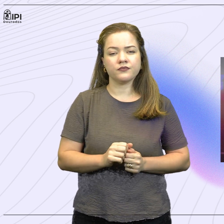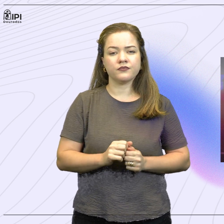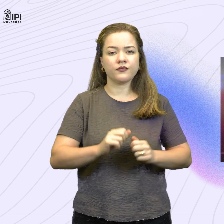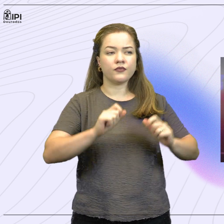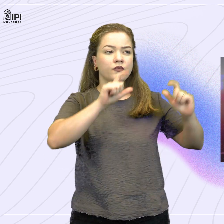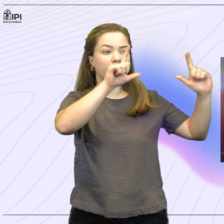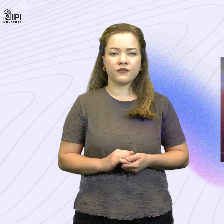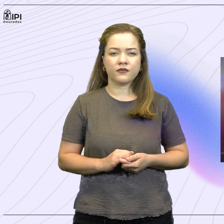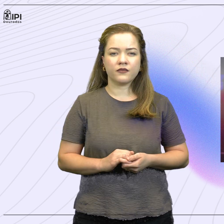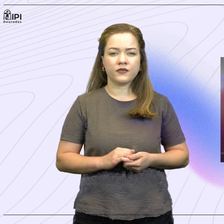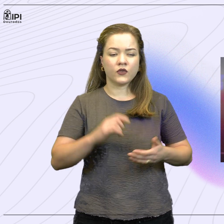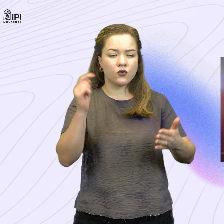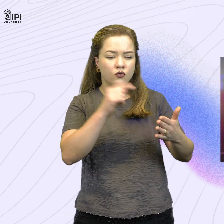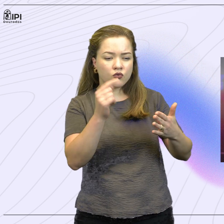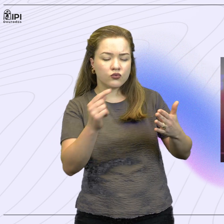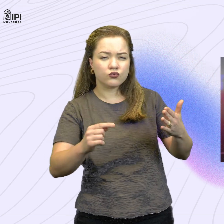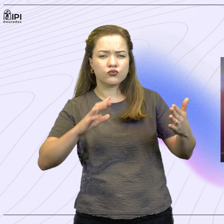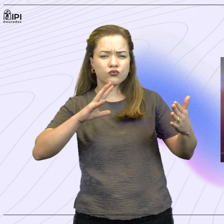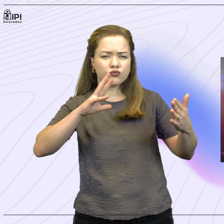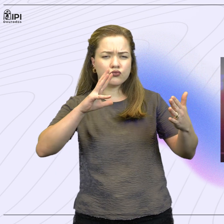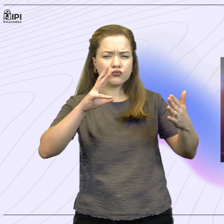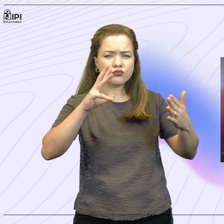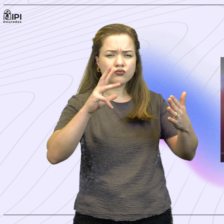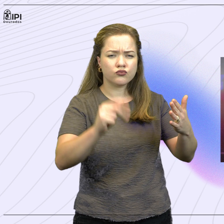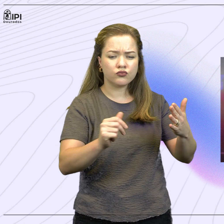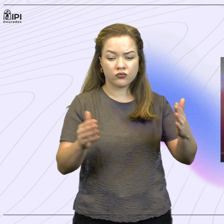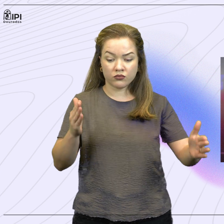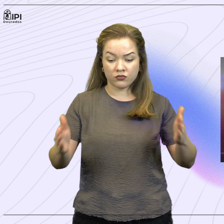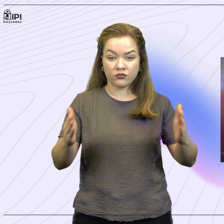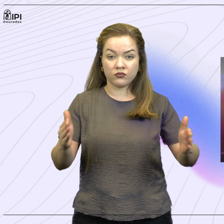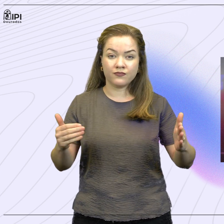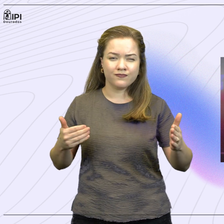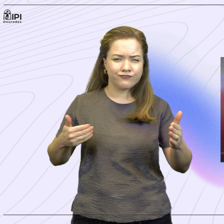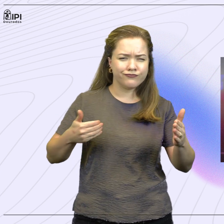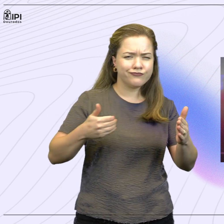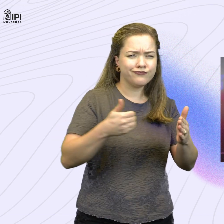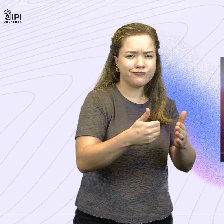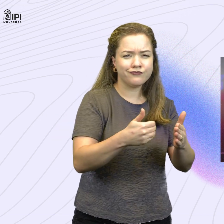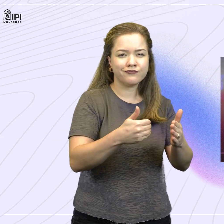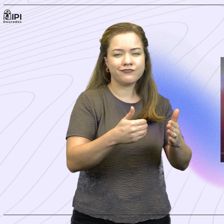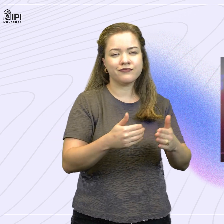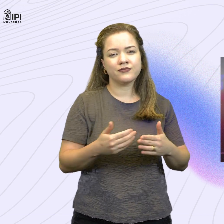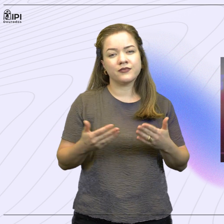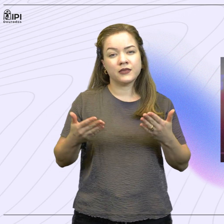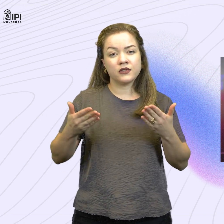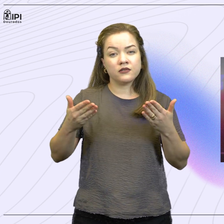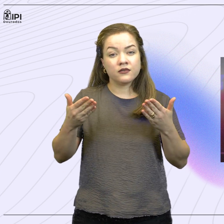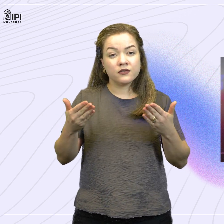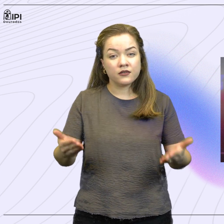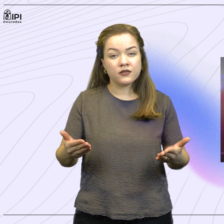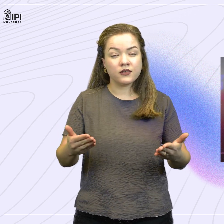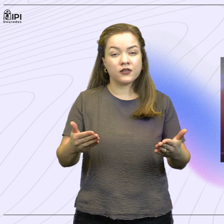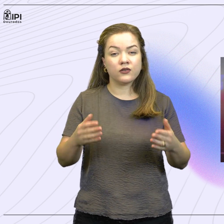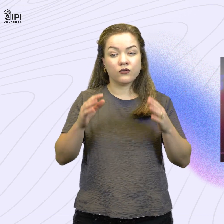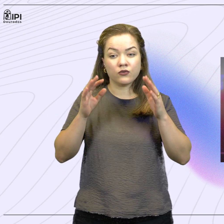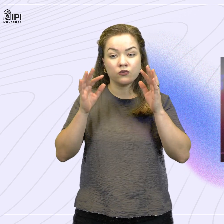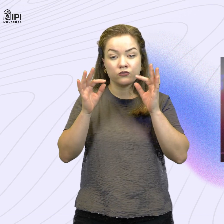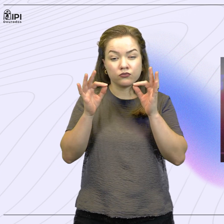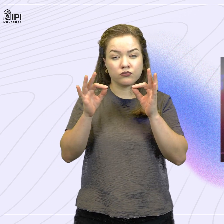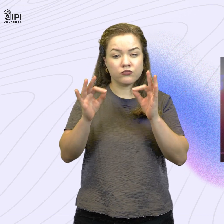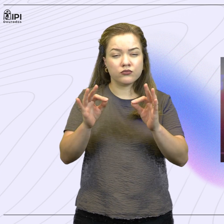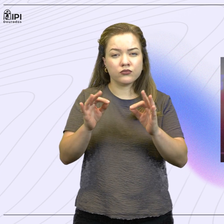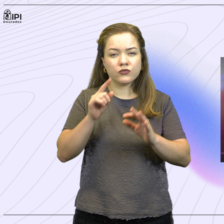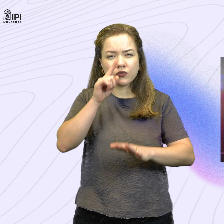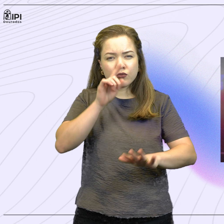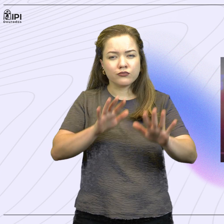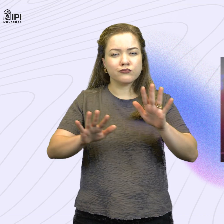telão e diz assim: o fim de todas as coisas está próximo, portanto, sejam criteriosos e